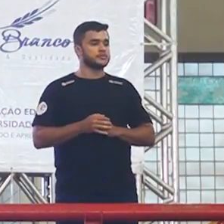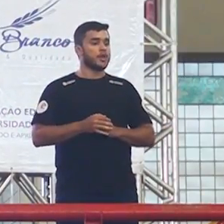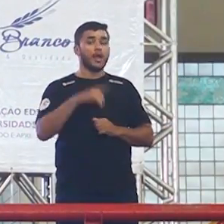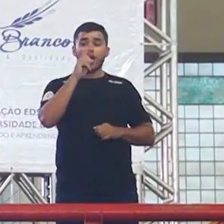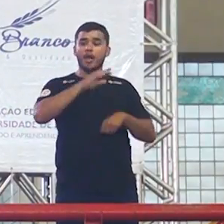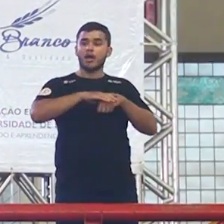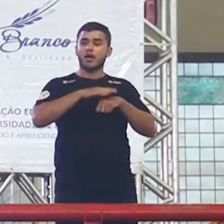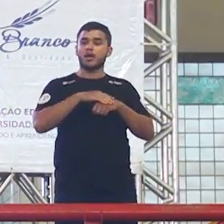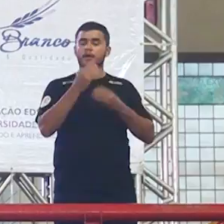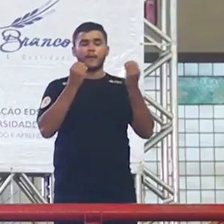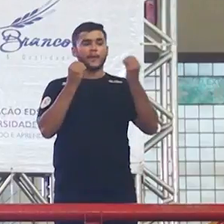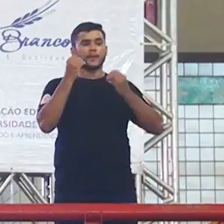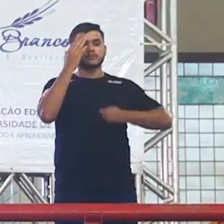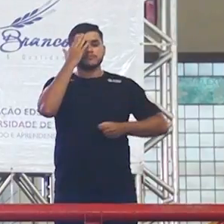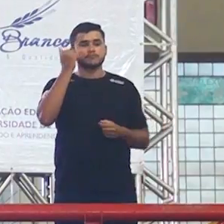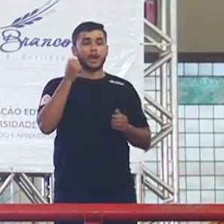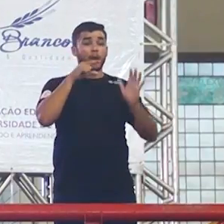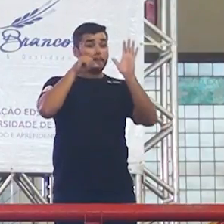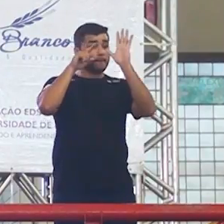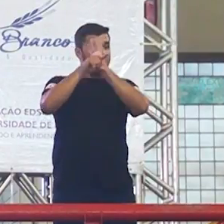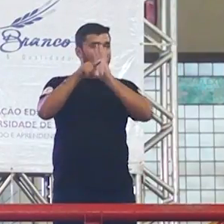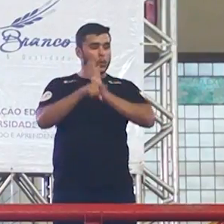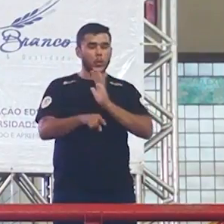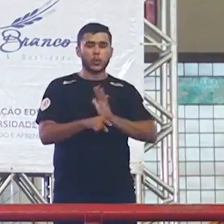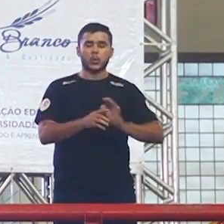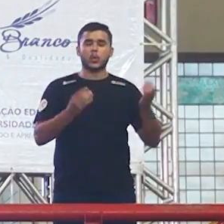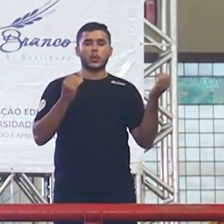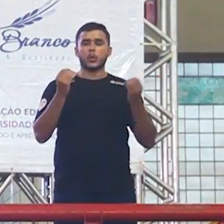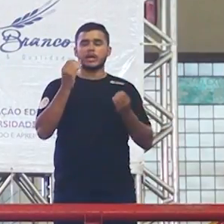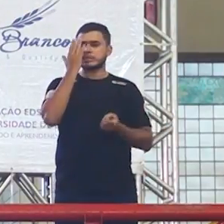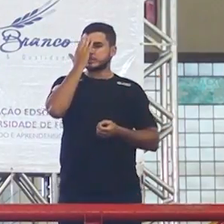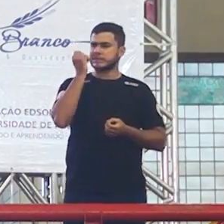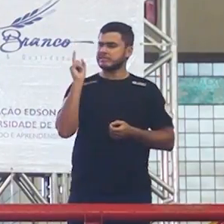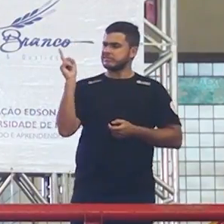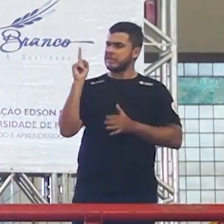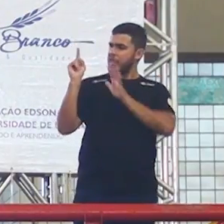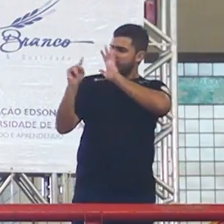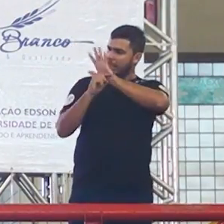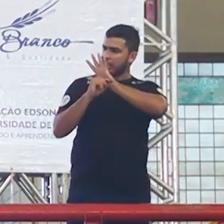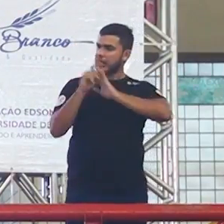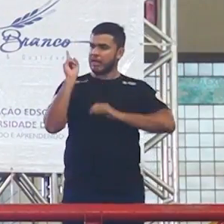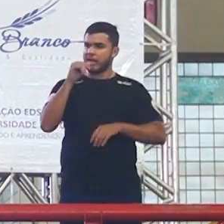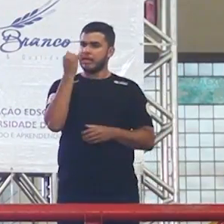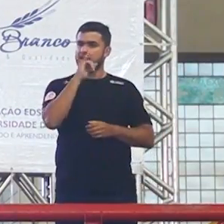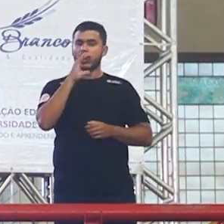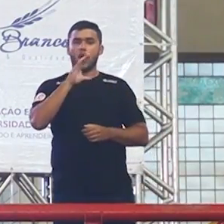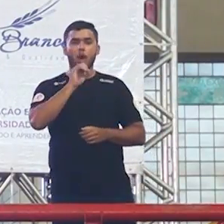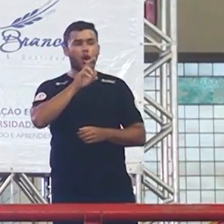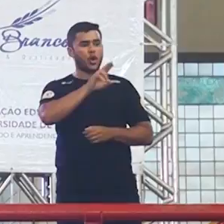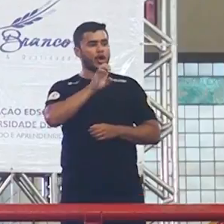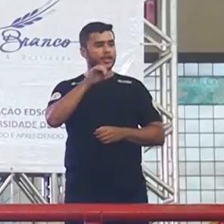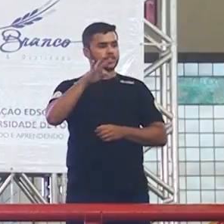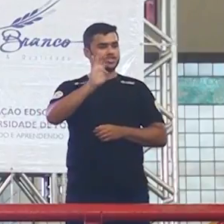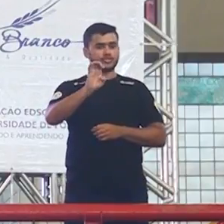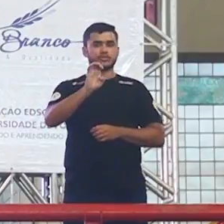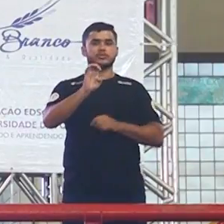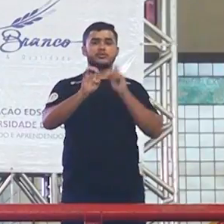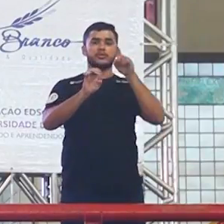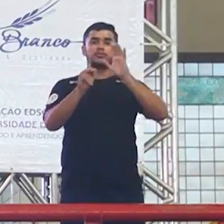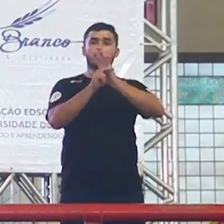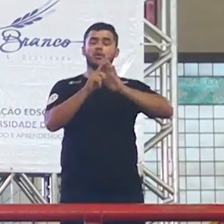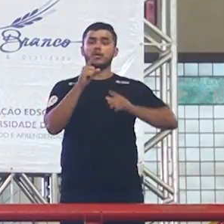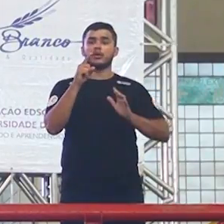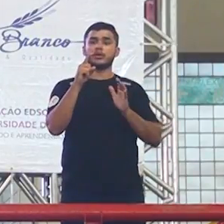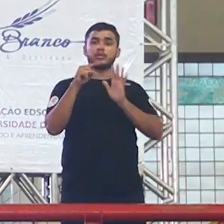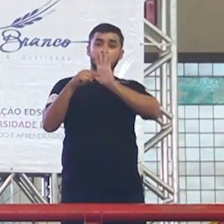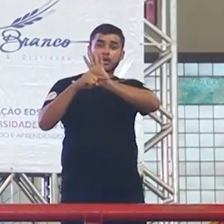é só para resolver questões. Professor, eu fiz a questão e a corrente deu negativa. Se a corrente deu negativa, pessoal,